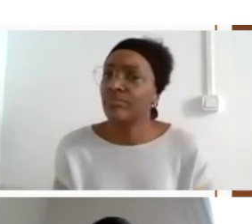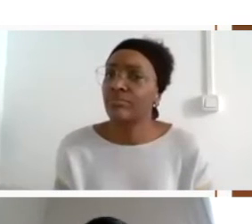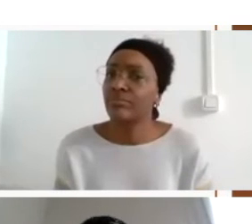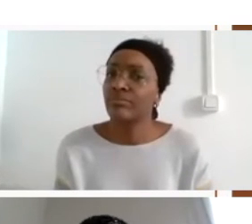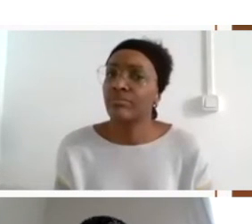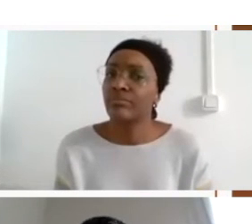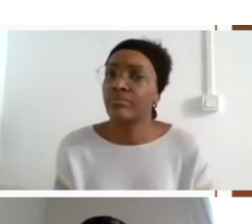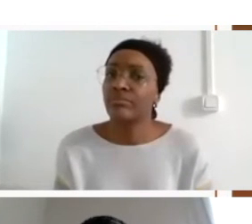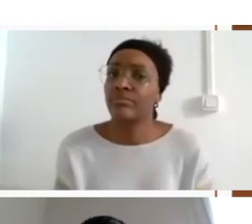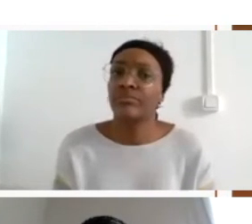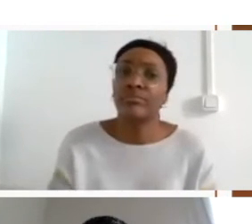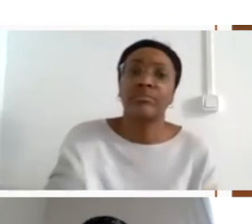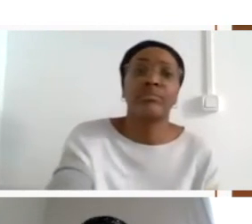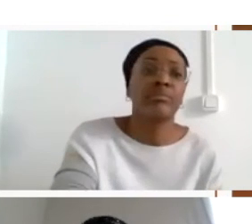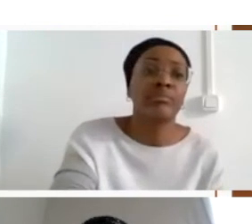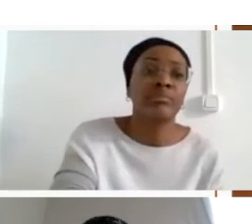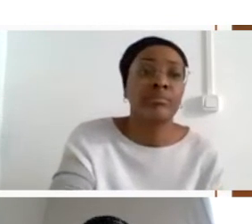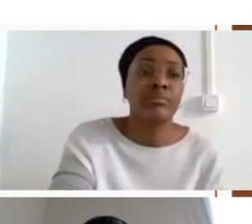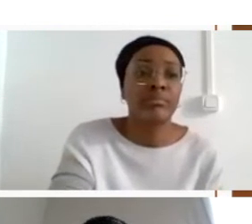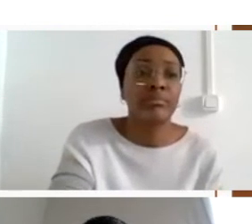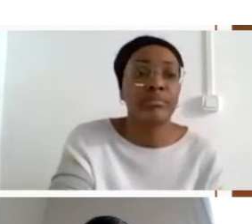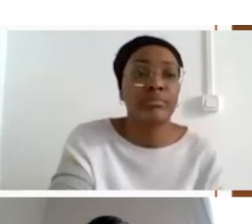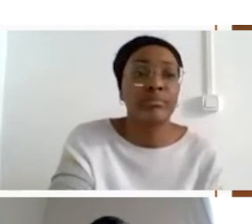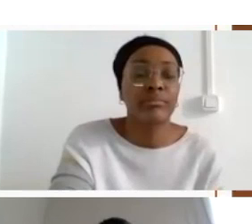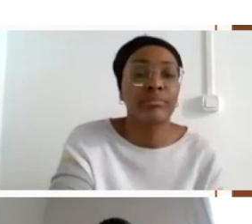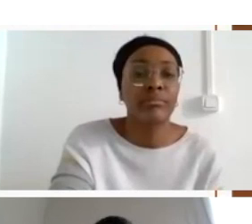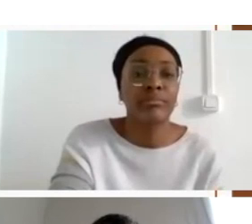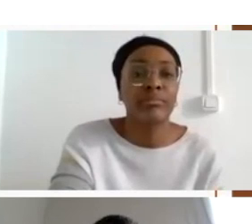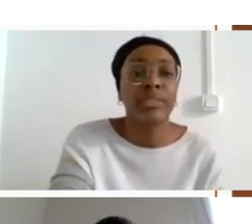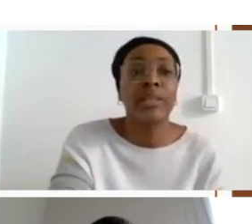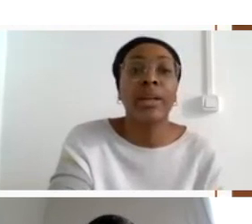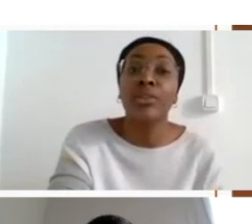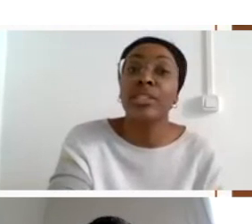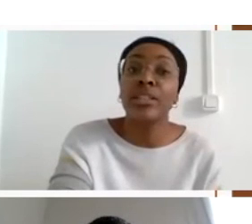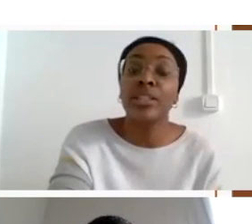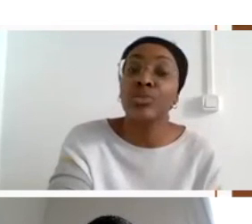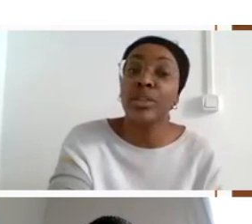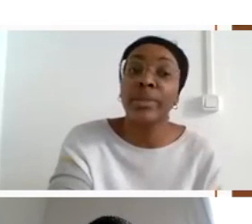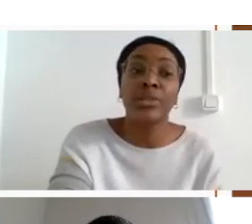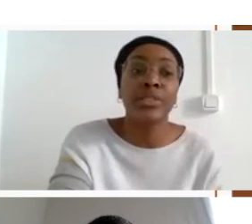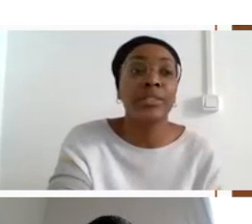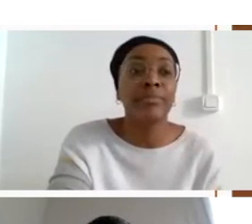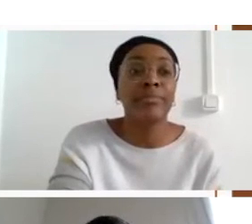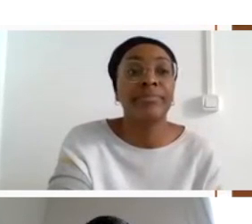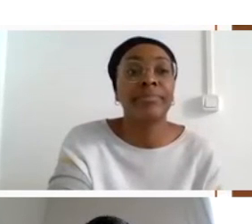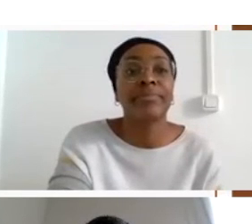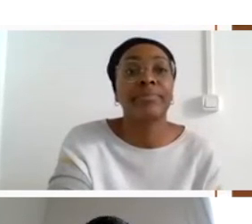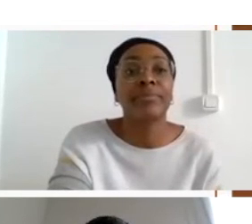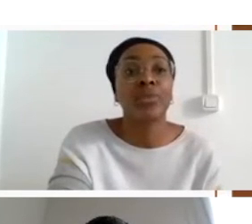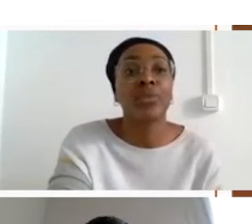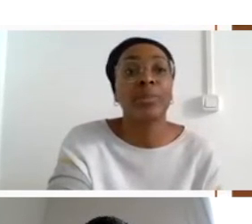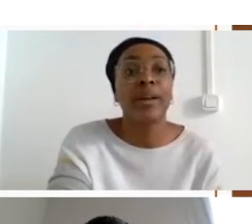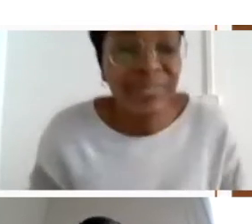19h. Vendredi, pas de réunion d'intercession. Samedi, c'est la sortie de la maraude. Les mercredis, les sourds, les mercredis. Mercredi,